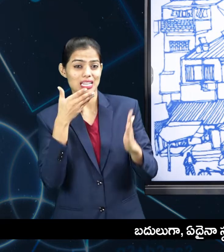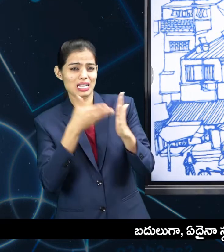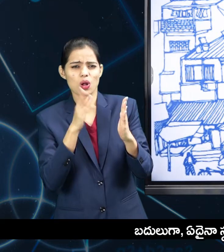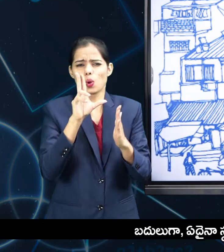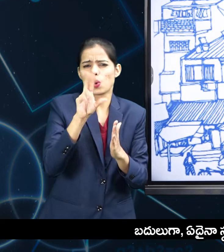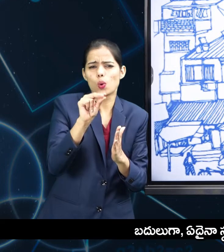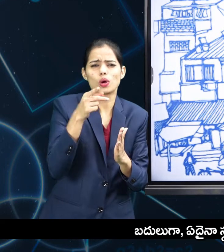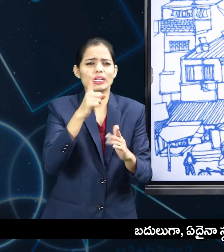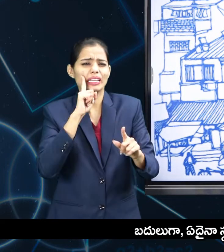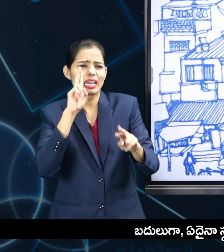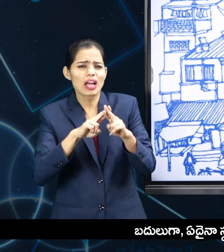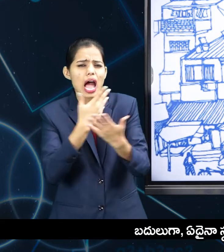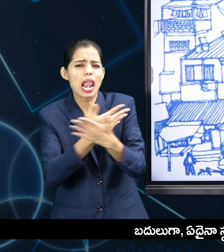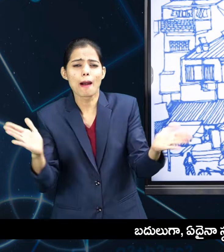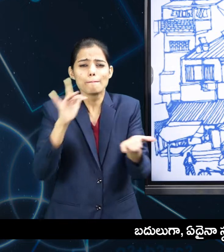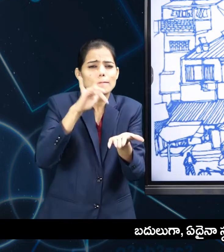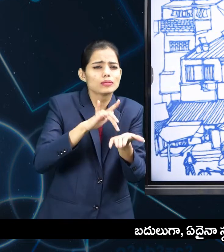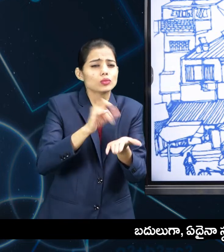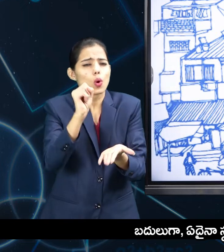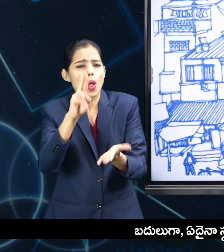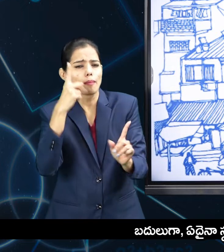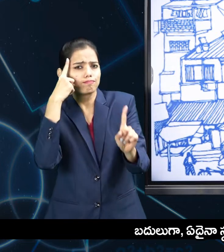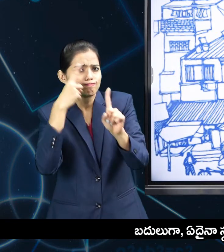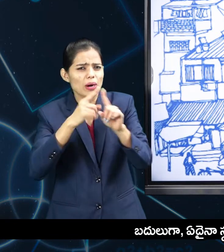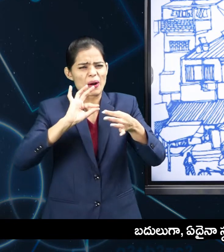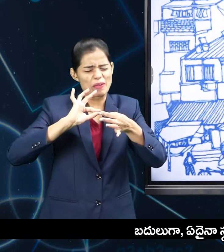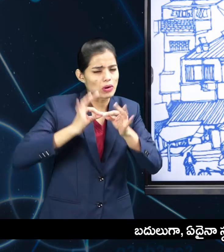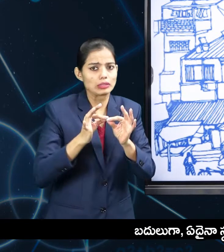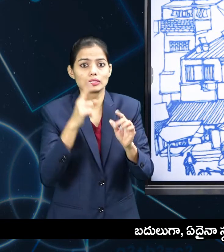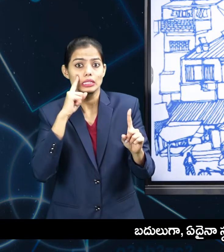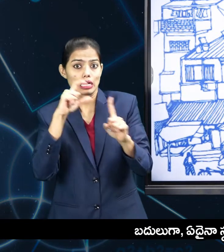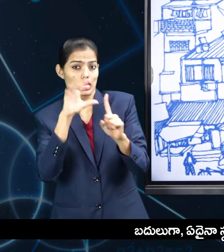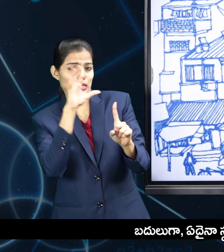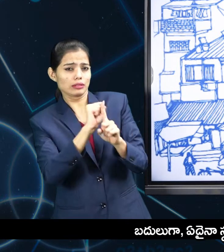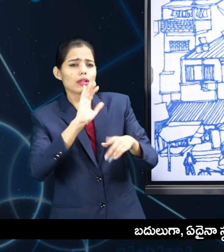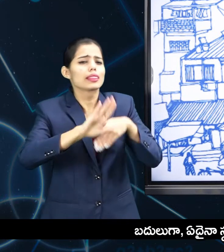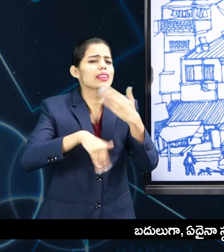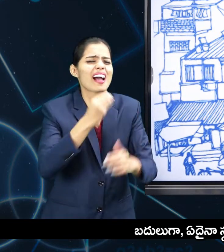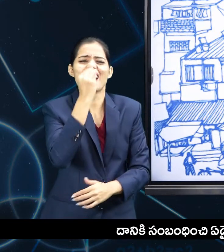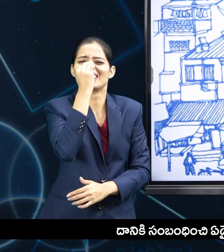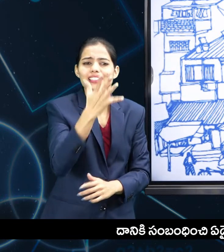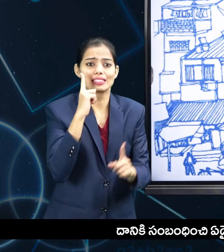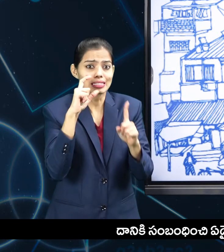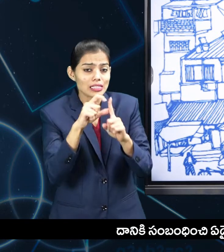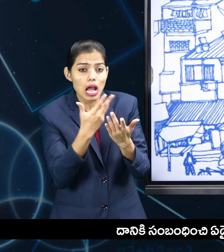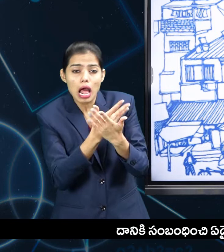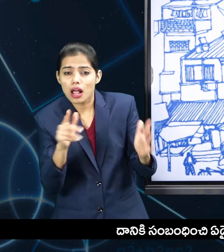బదులుగా ఏదైనా స్థలం లేదా వస్తువు గుర్తింపు కోసం స్థిరంగా ఉంటే దానికి